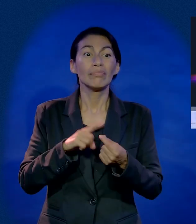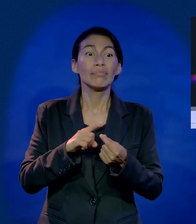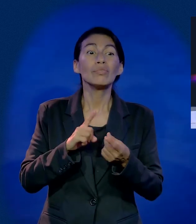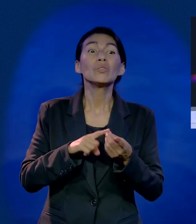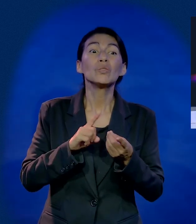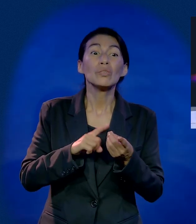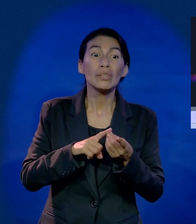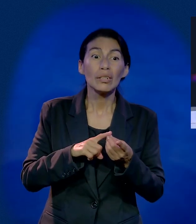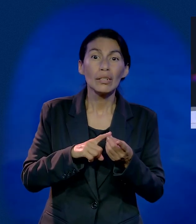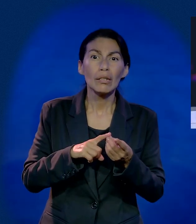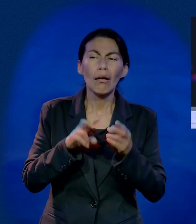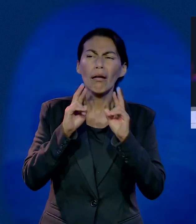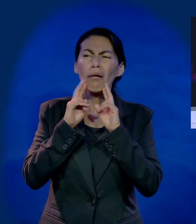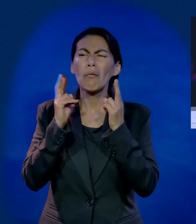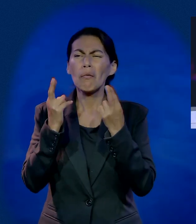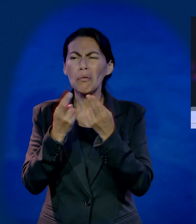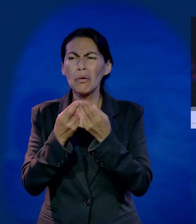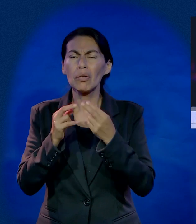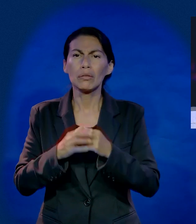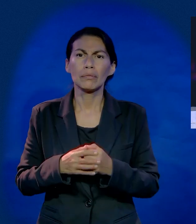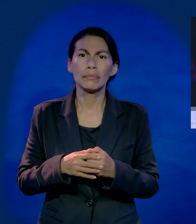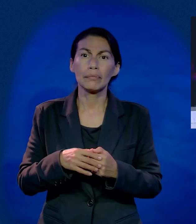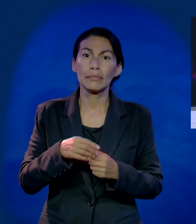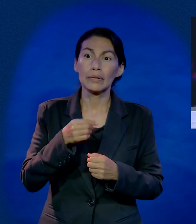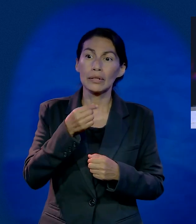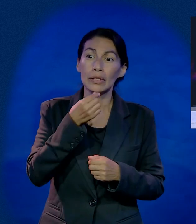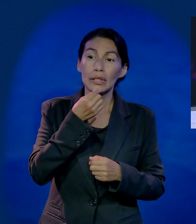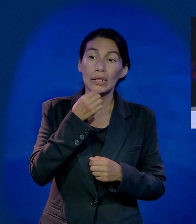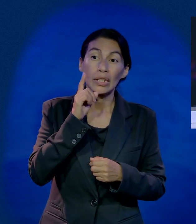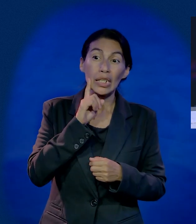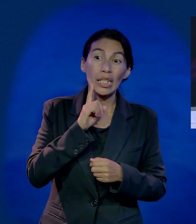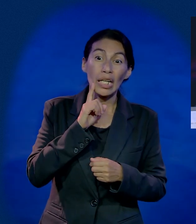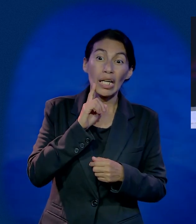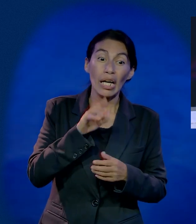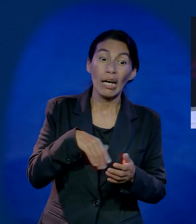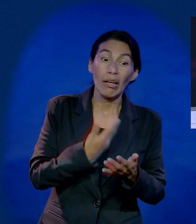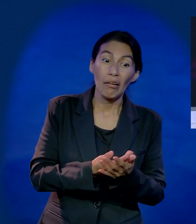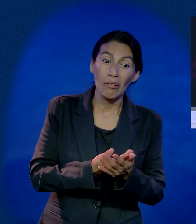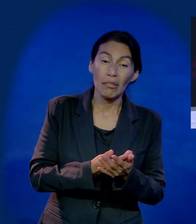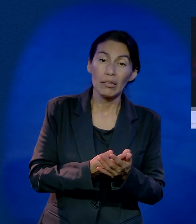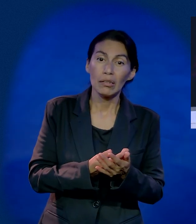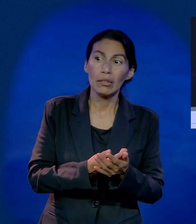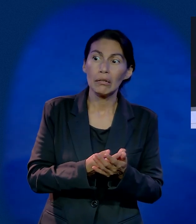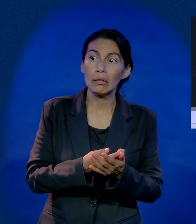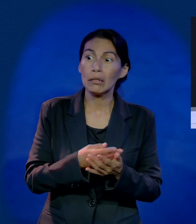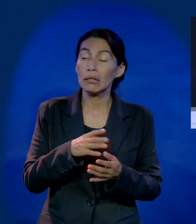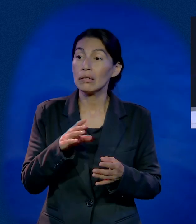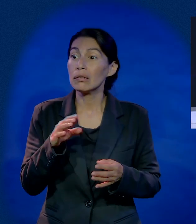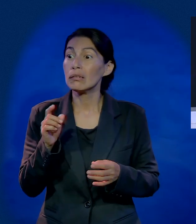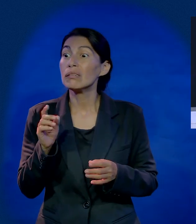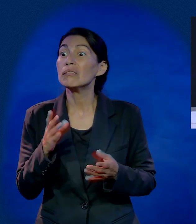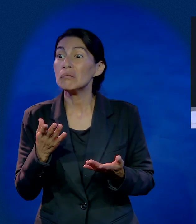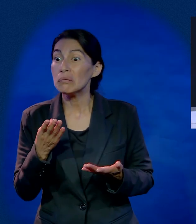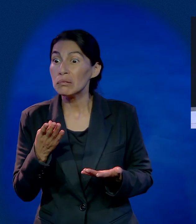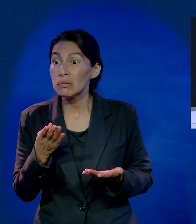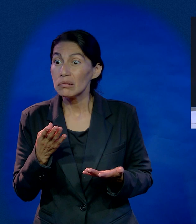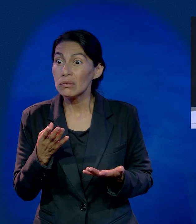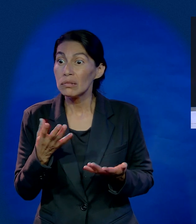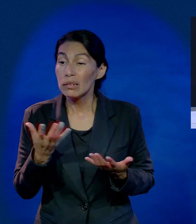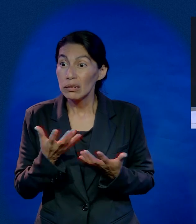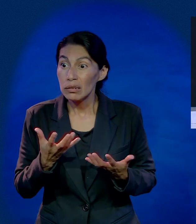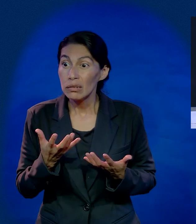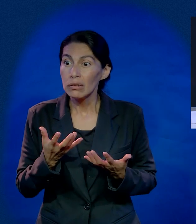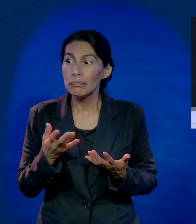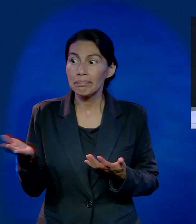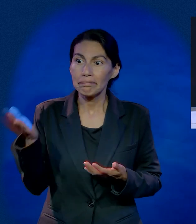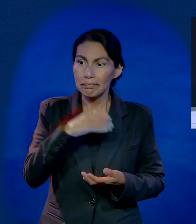Pero esa vez me llama y me dice, Luis, ¿dónde estás? Aquí estoy en una reunión. La niña se cayó, me dice. ¿Y cómo